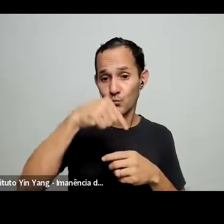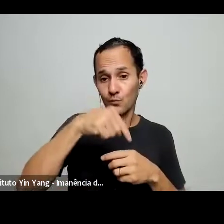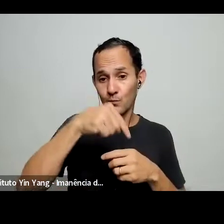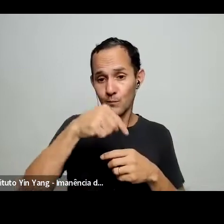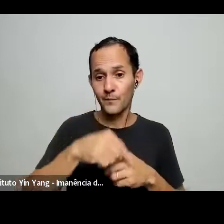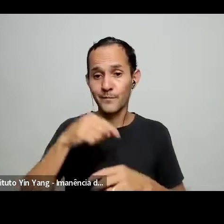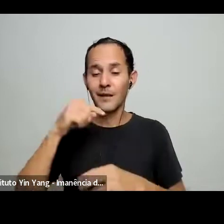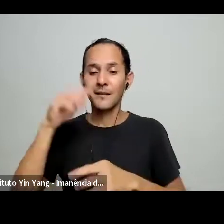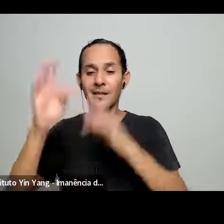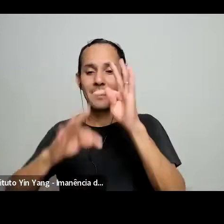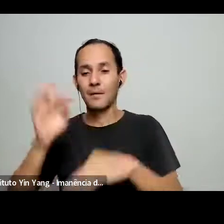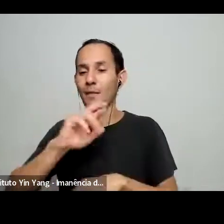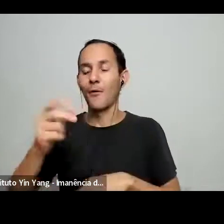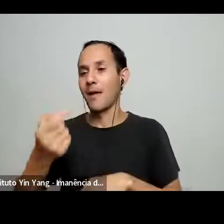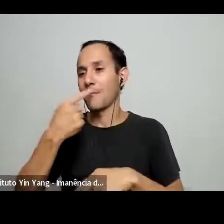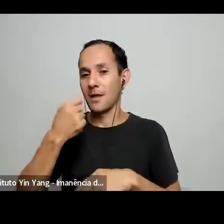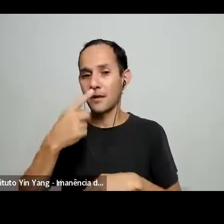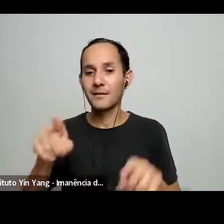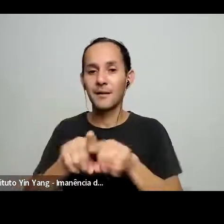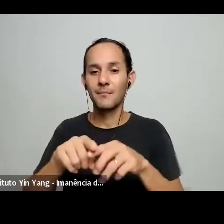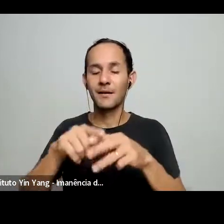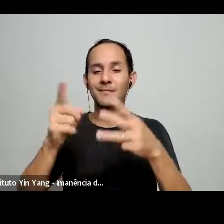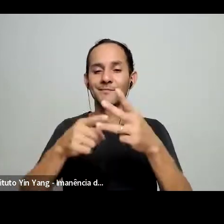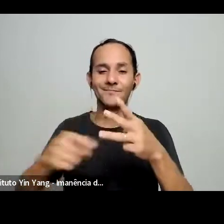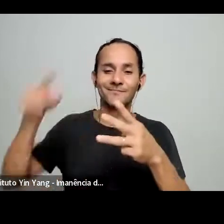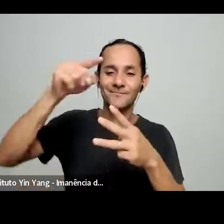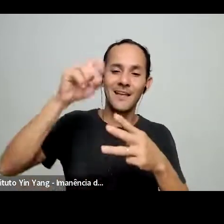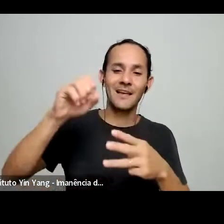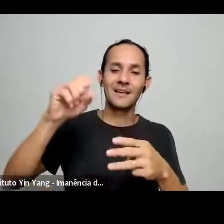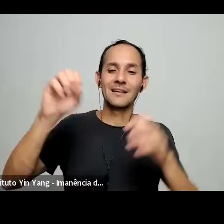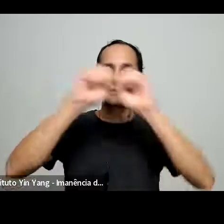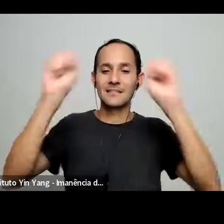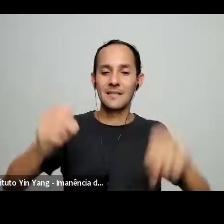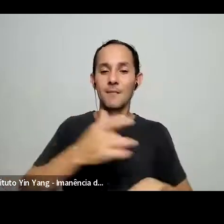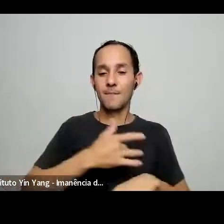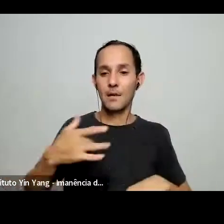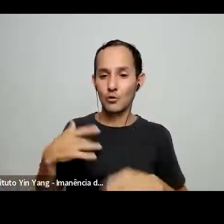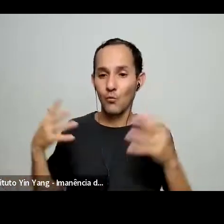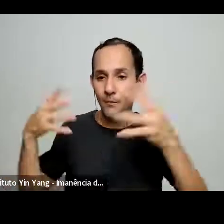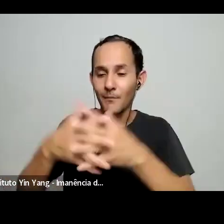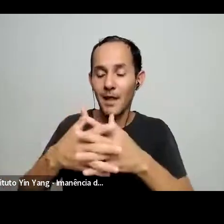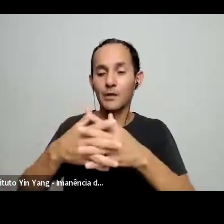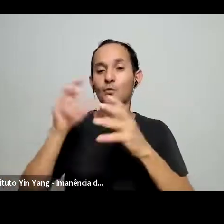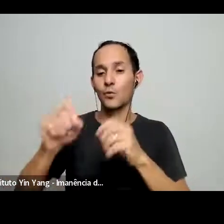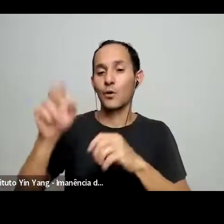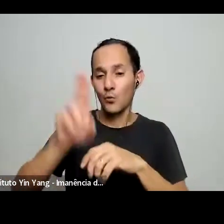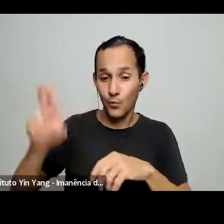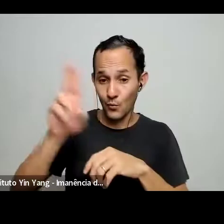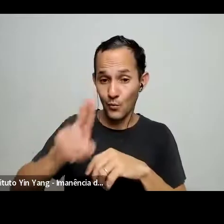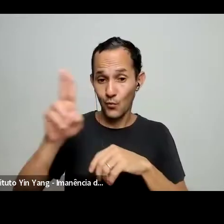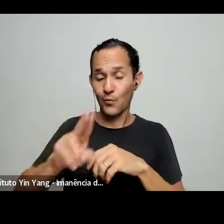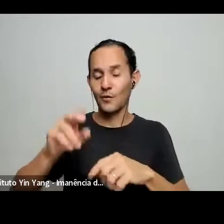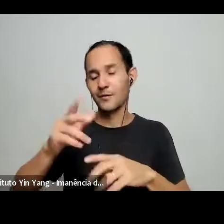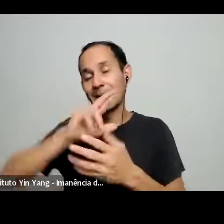não farmacológicas. E você tem os sistemas médicos complexos, que são as racionalidades que usam, né, de